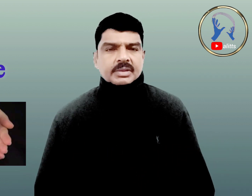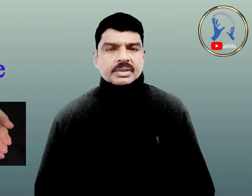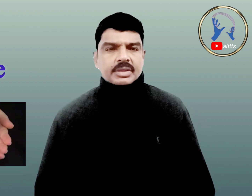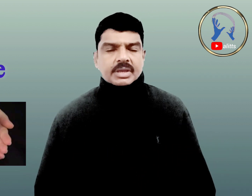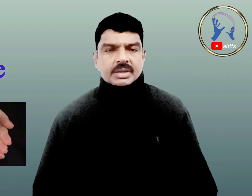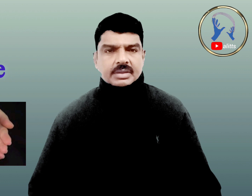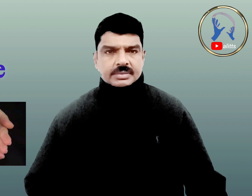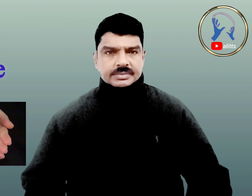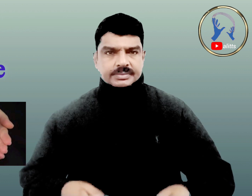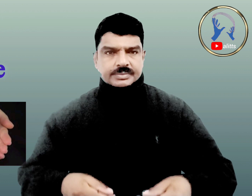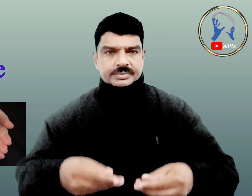देना,